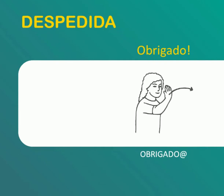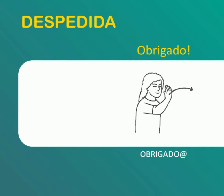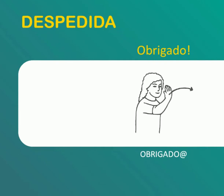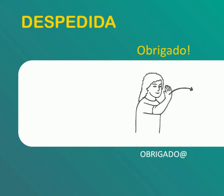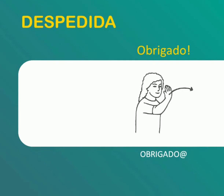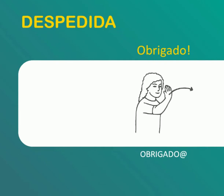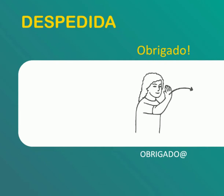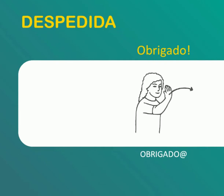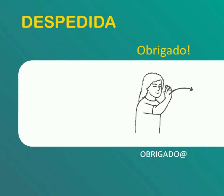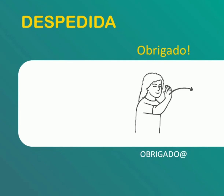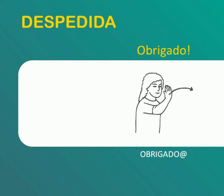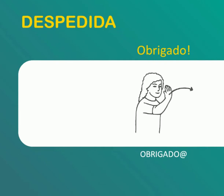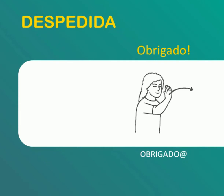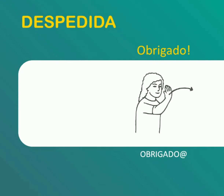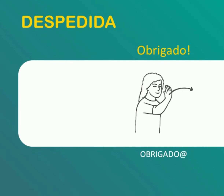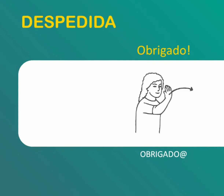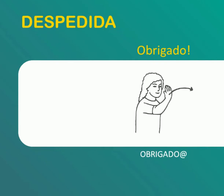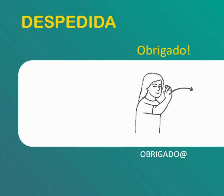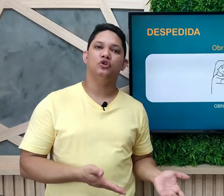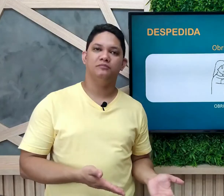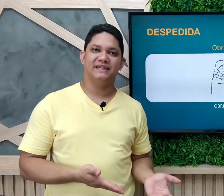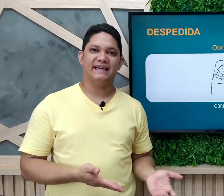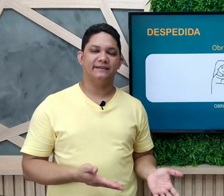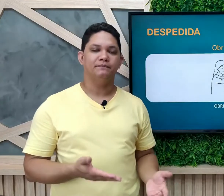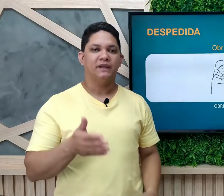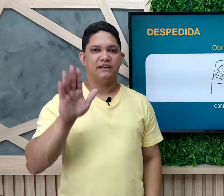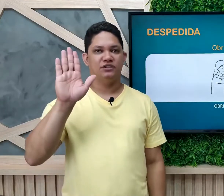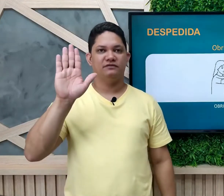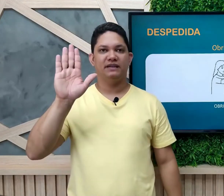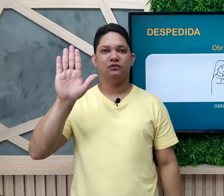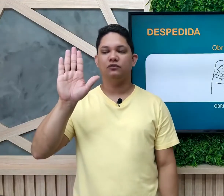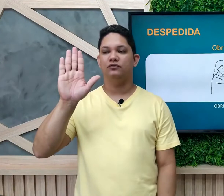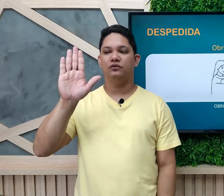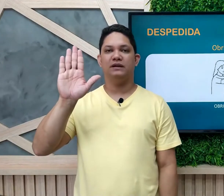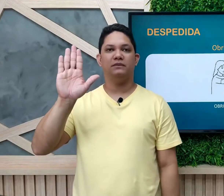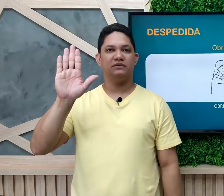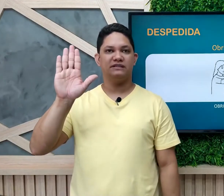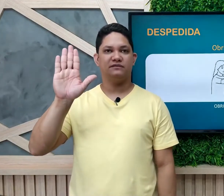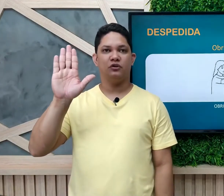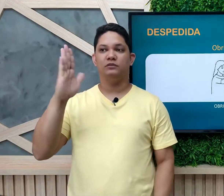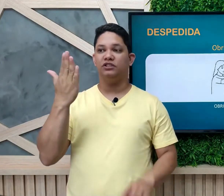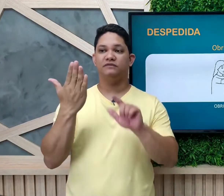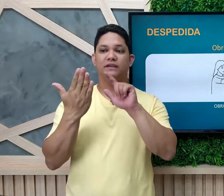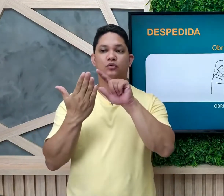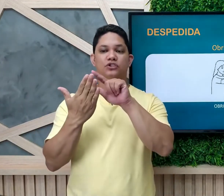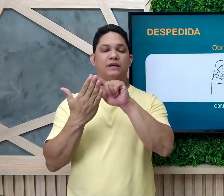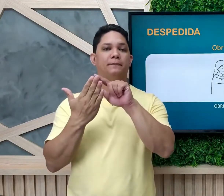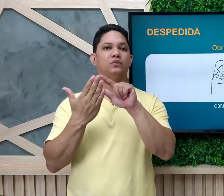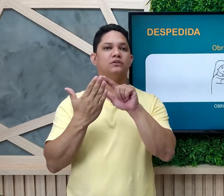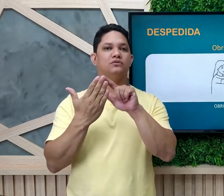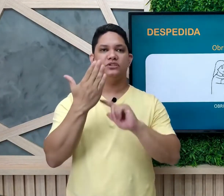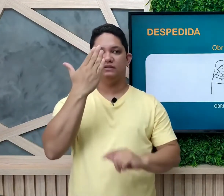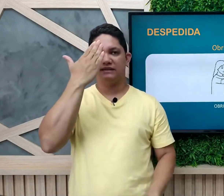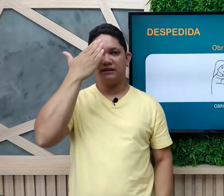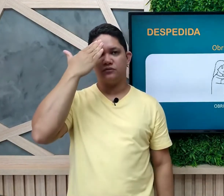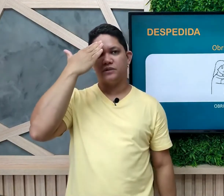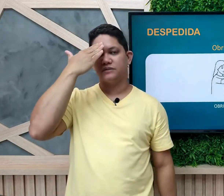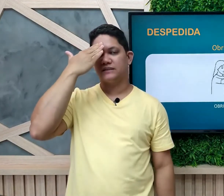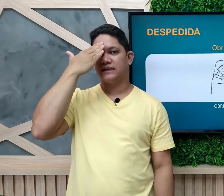é o sinal para a ideia de obrigado ou de obrigada. A gente vai então configurar a mão dessa forma, a gente vai encostar a ponta dos dedos aqui no meio da testa